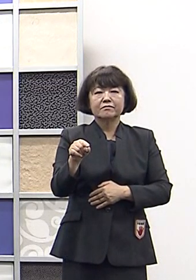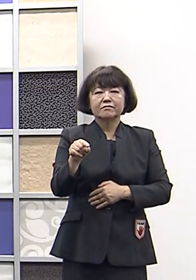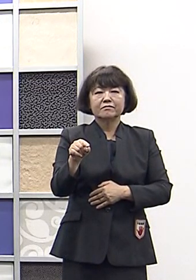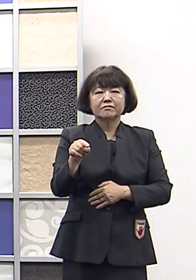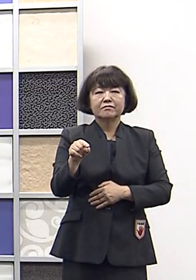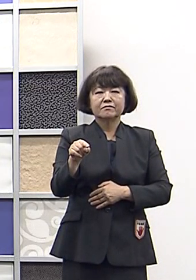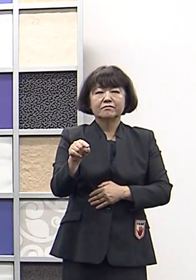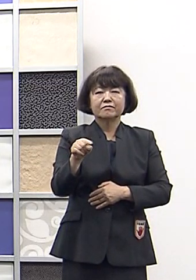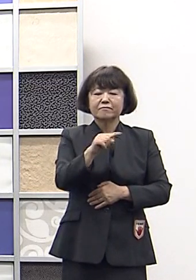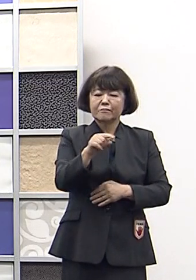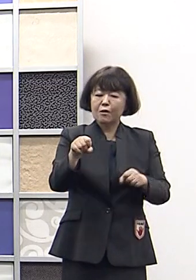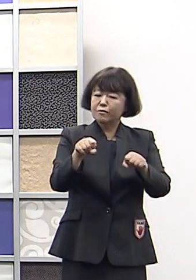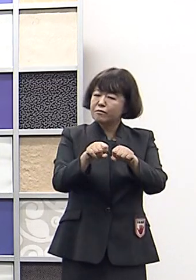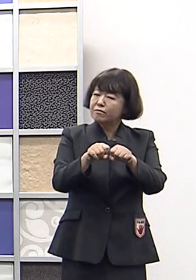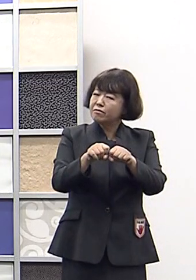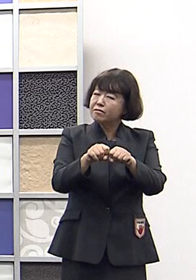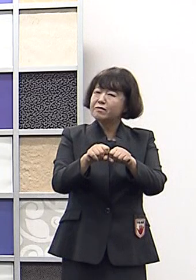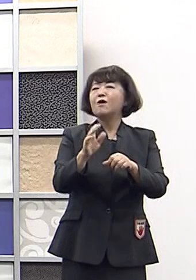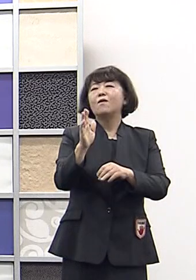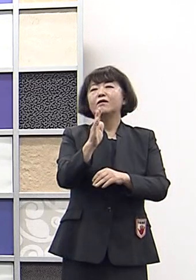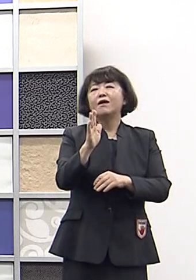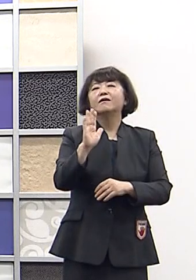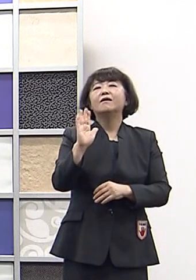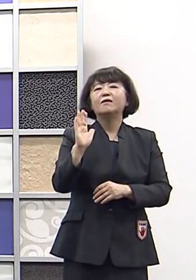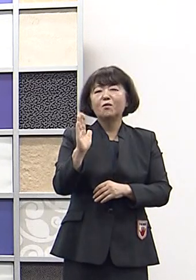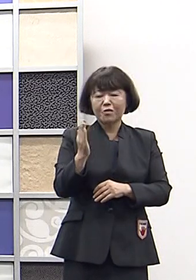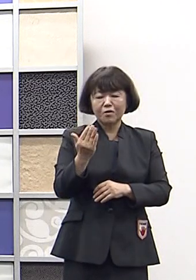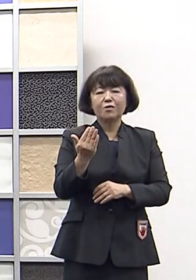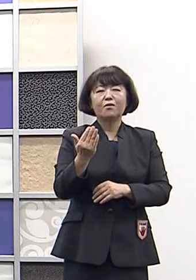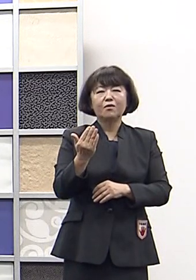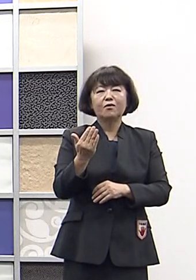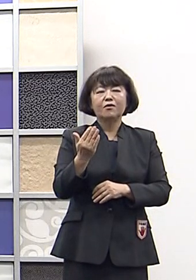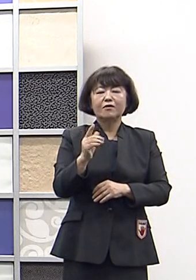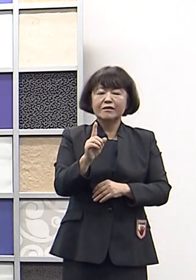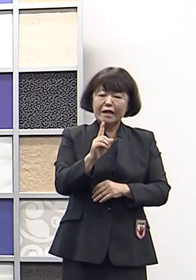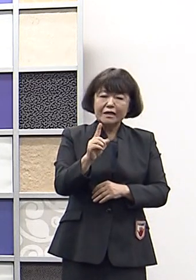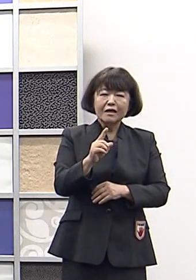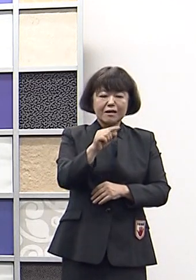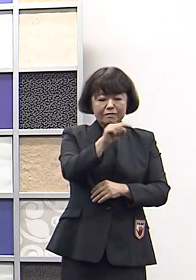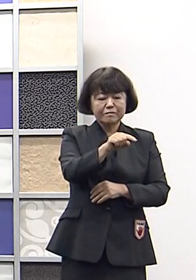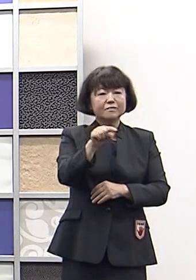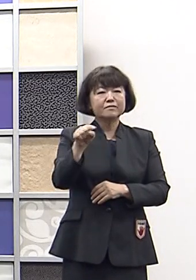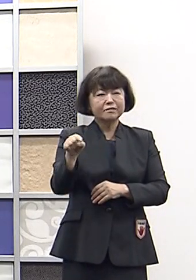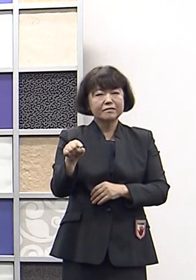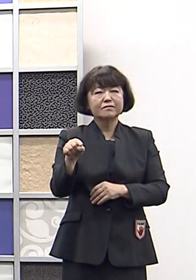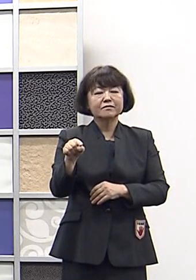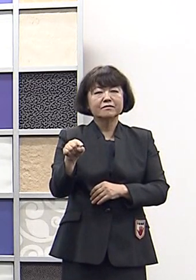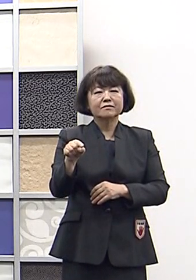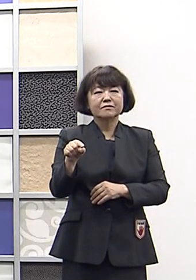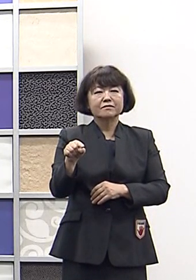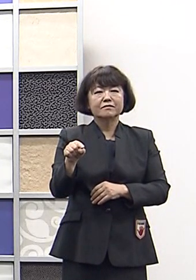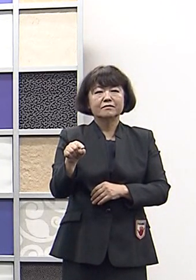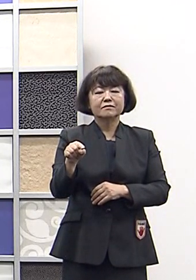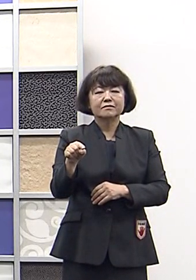まあ、間に立ってというほど大きなことはできませんが、何がしかですね、その、